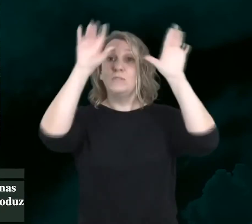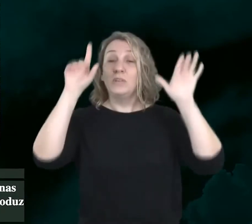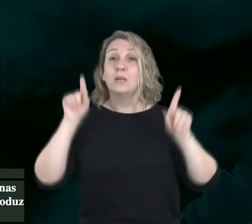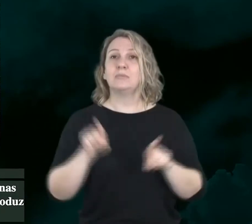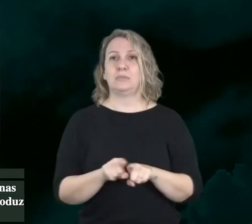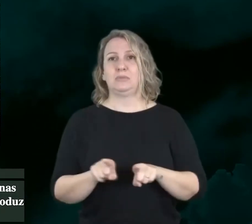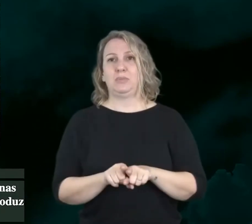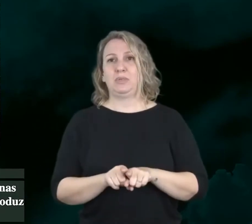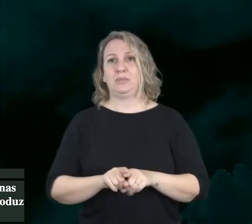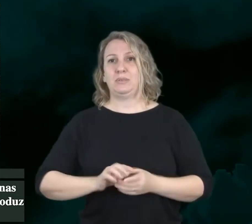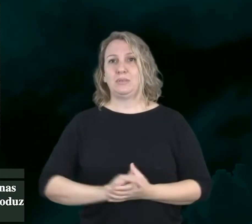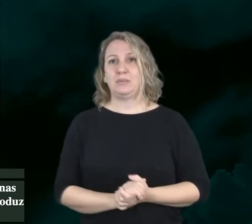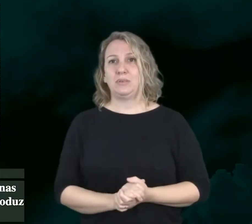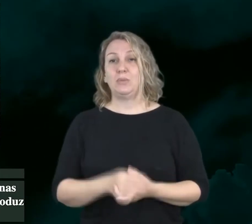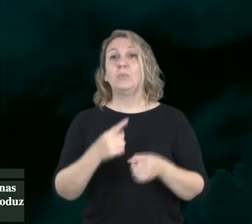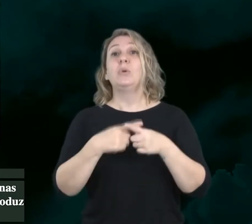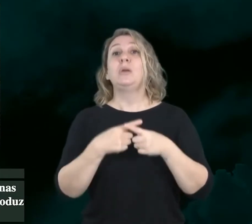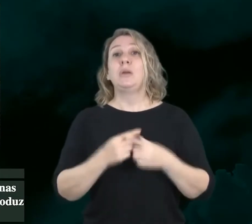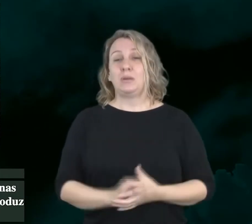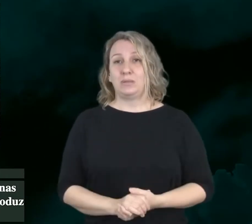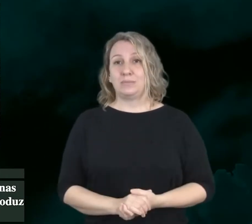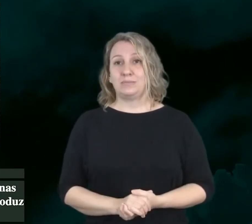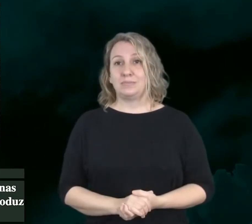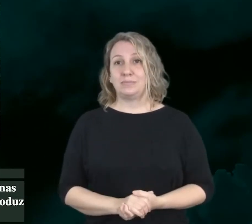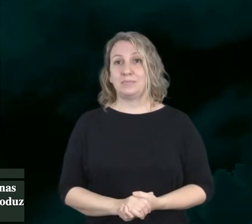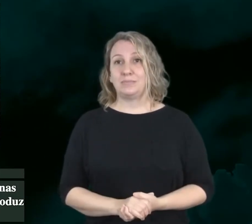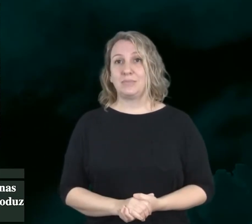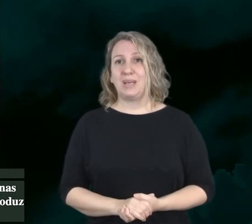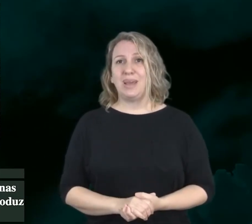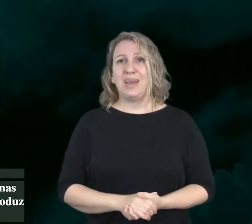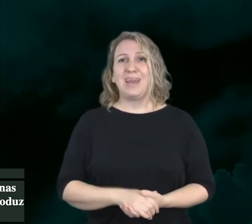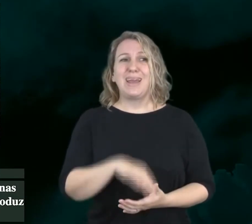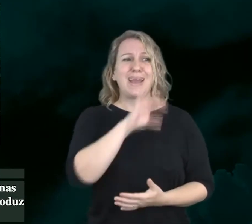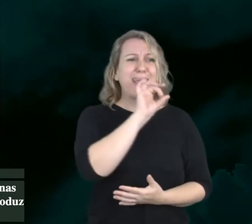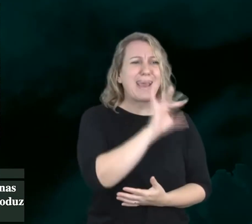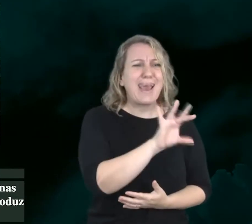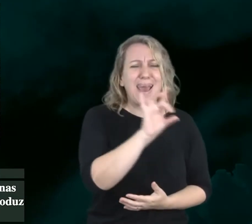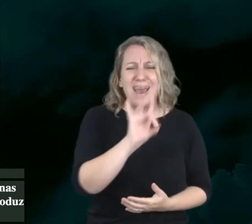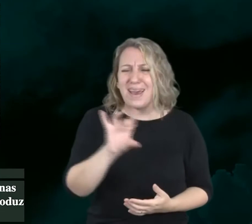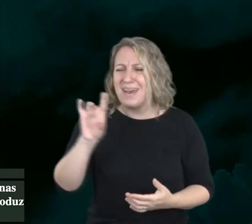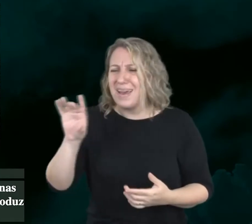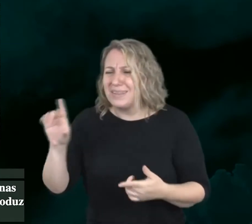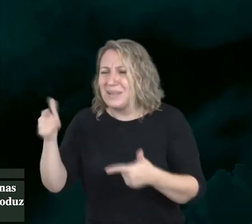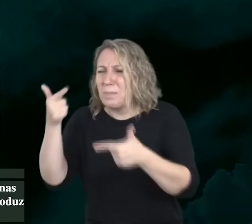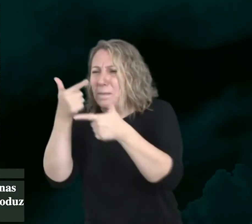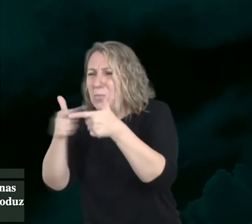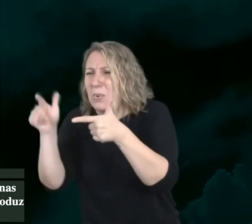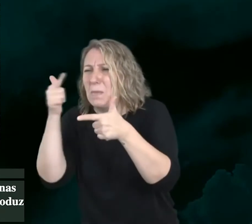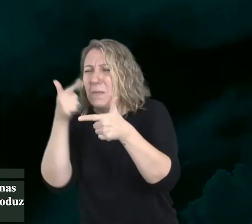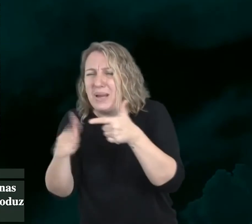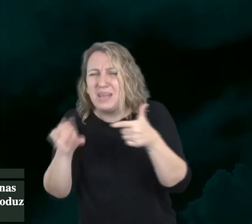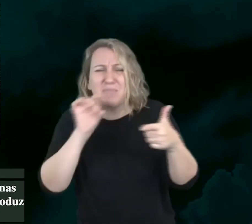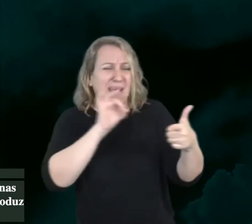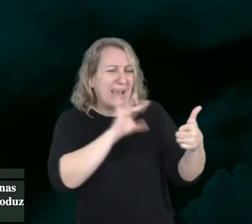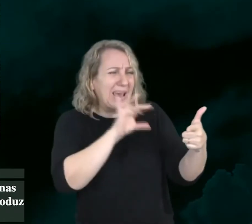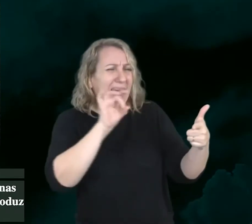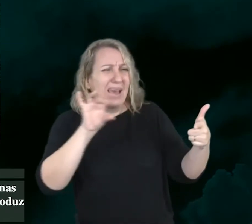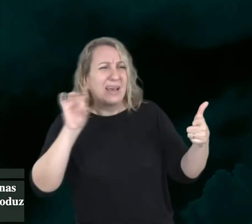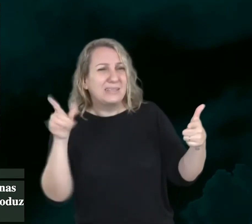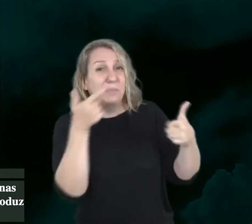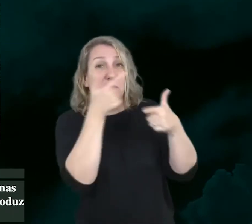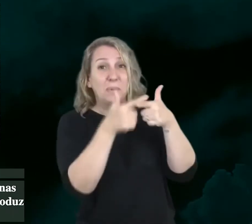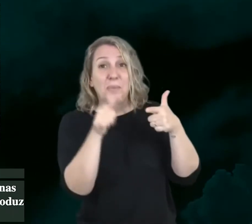essas tribulações geram os passos para chegar na glorificação, né? Então aqui